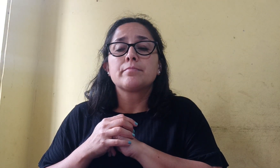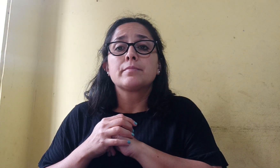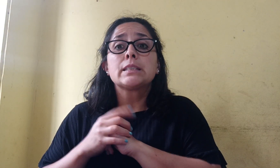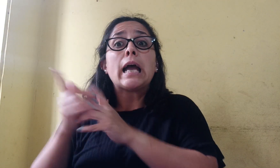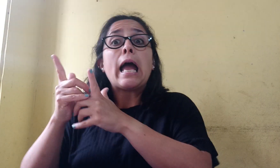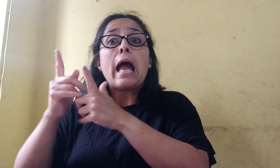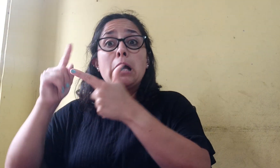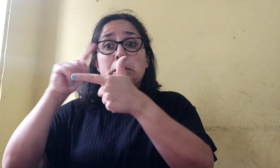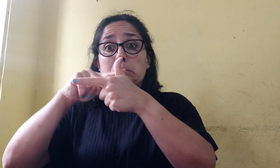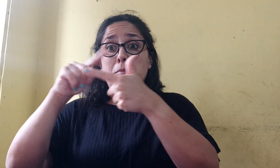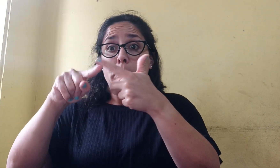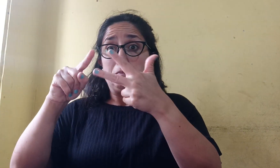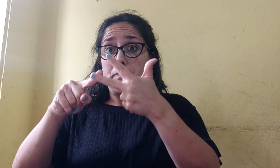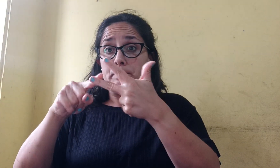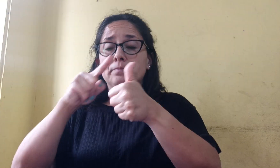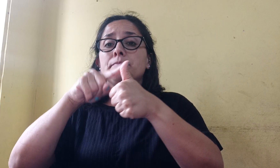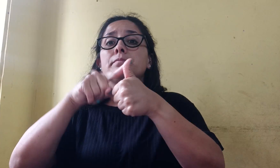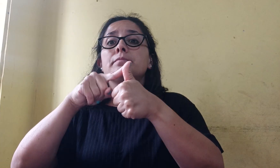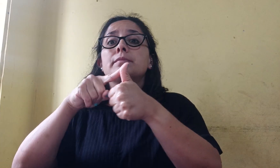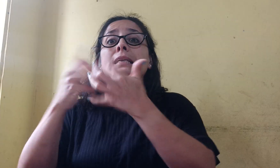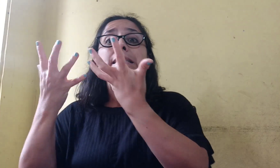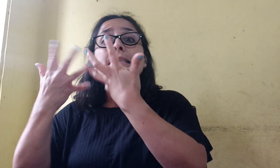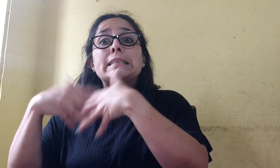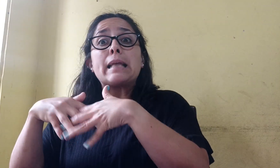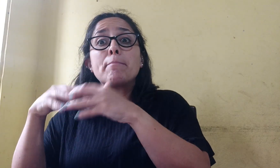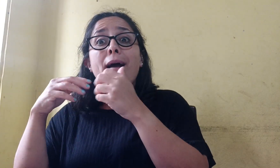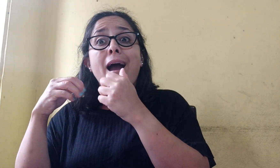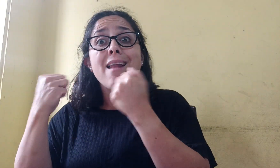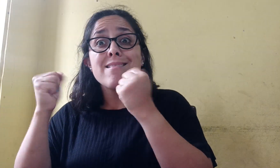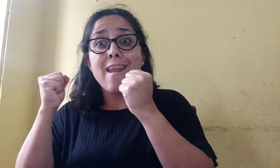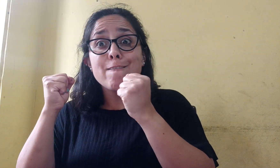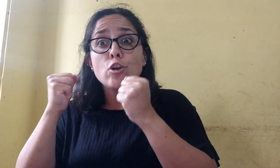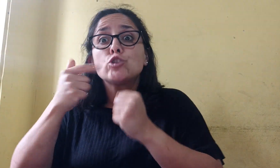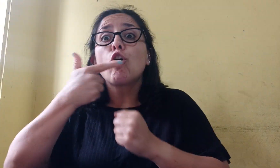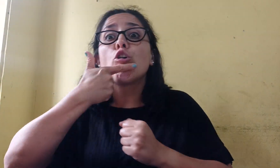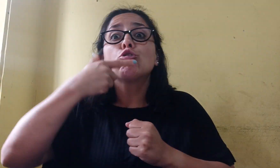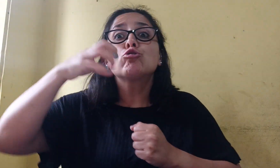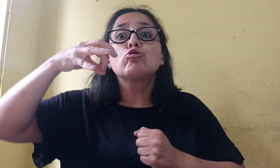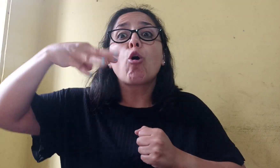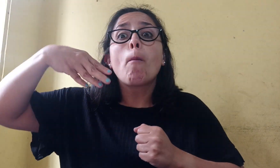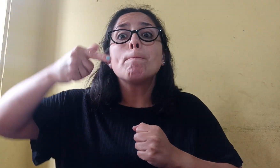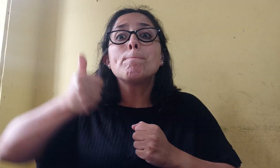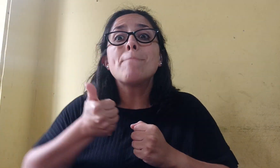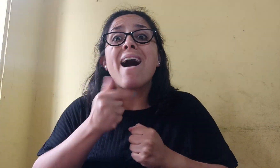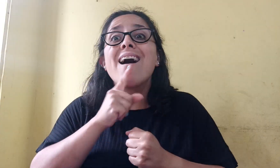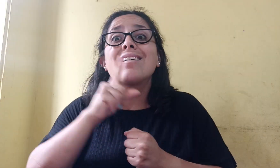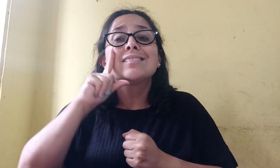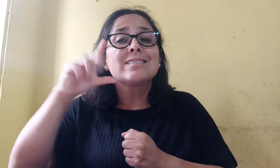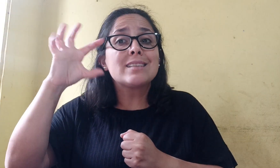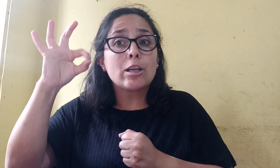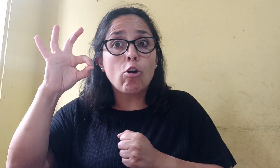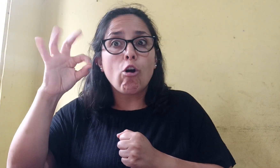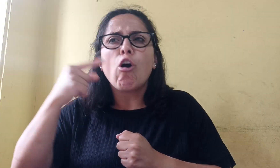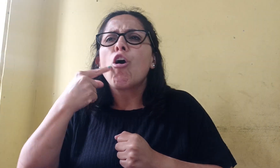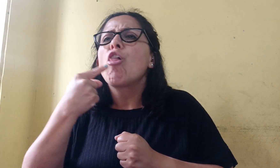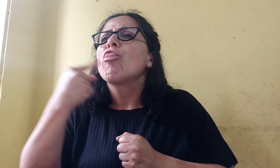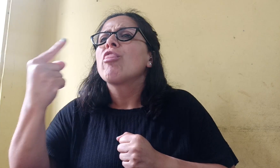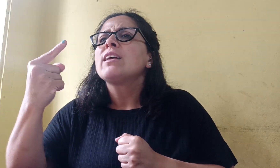nervioso somático, que es esto que está a la izquierda, SNS, ¿sí?,